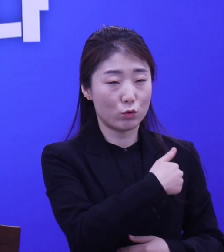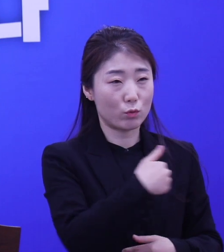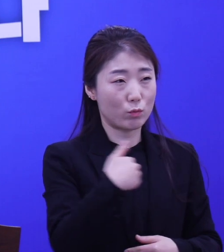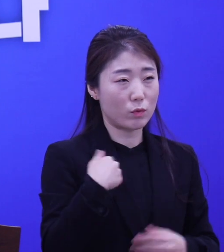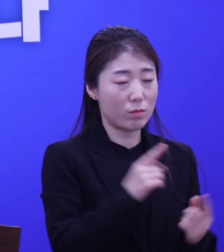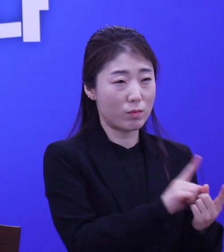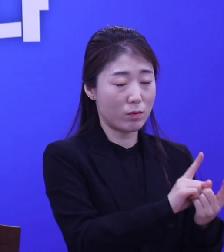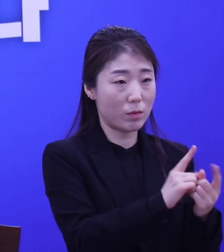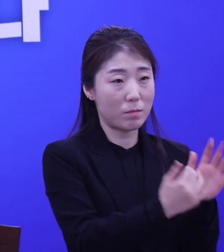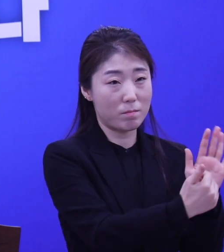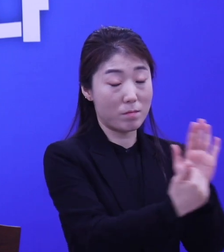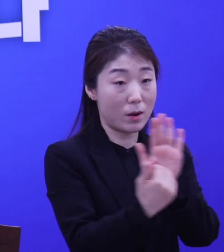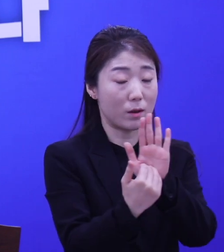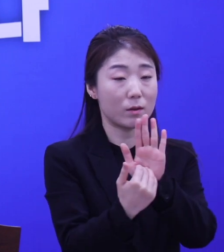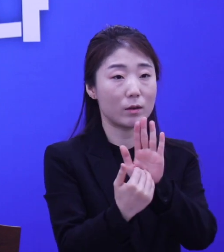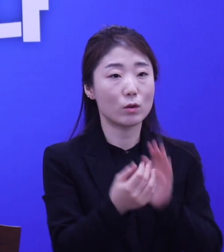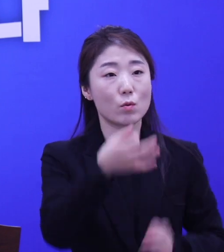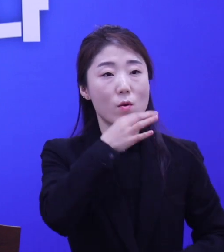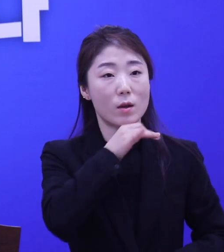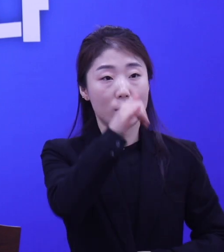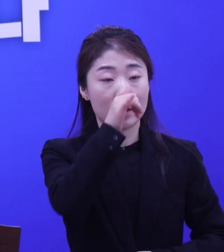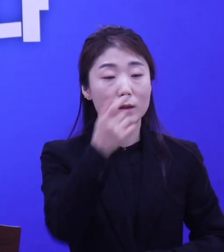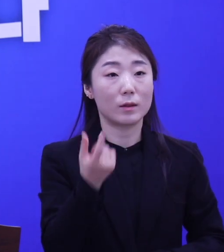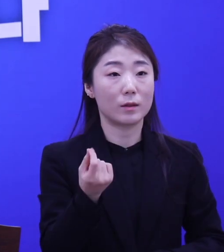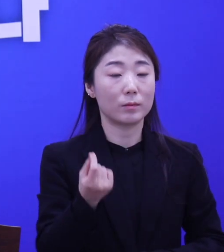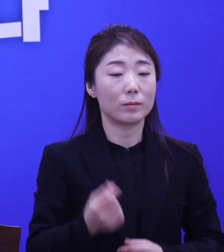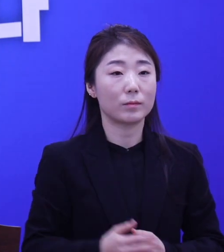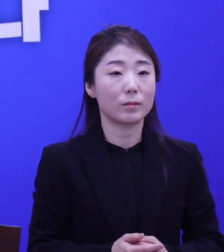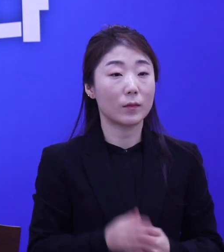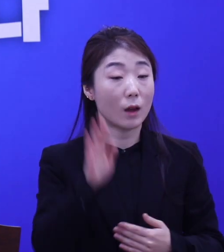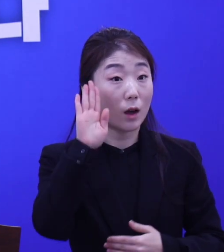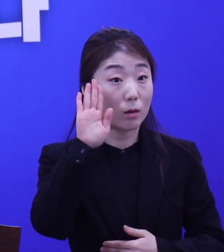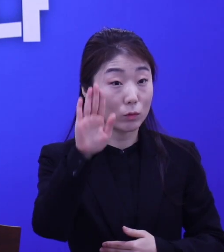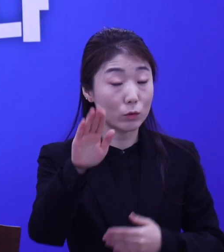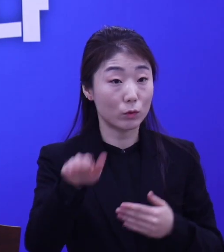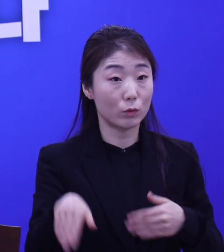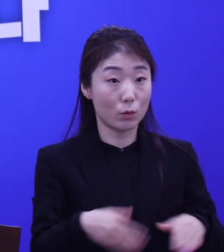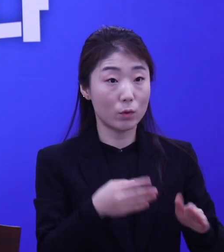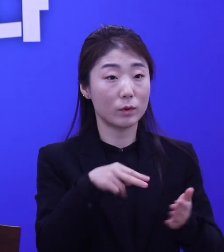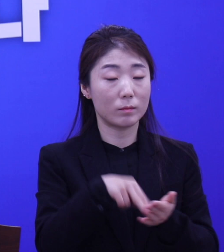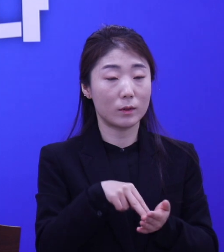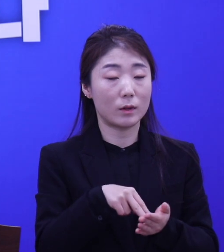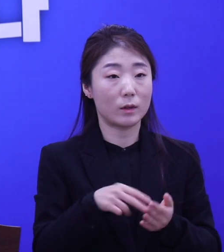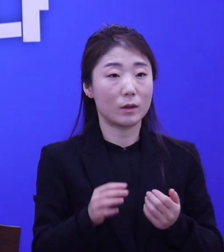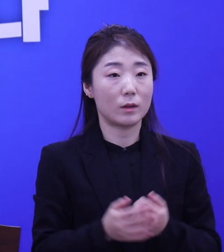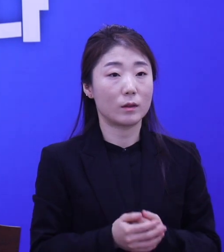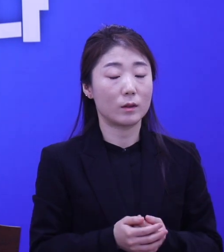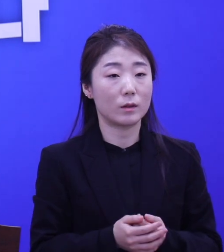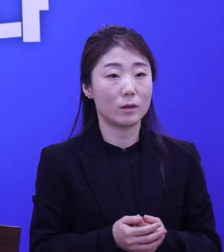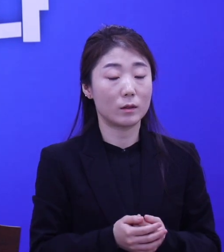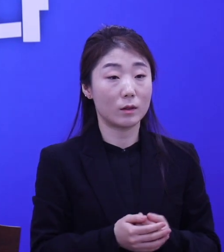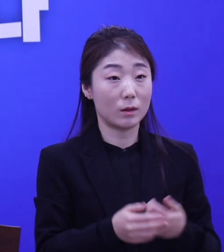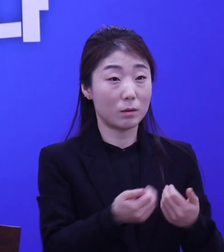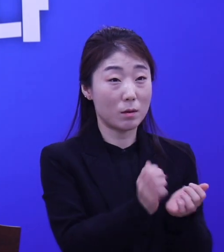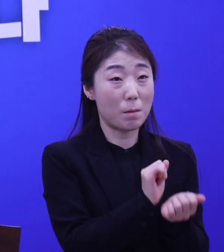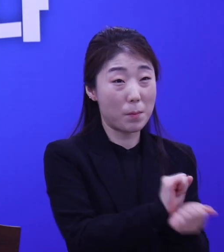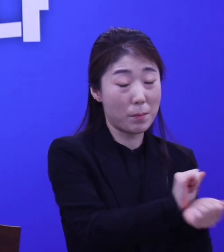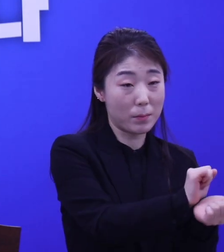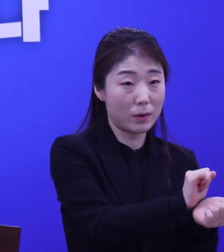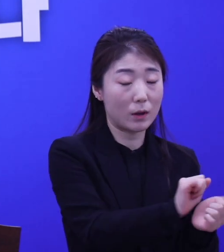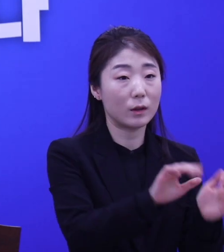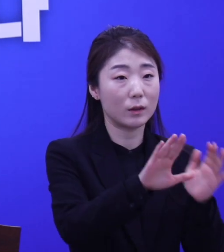데 효과가 있었다고 보여집니다. 향후에도 우리 도는 소규모 집단 감염 발생 시 초기